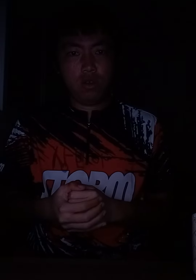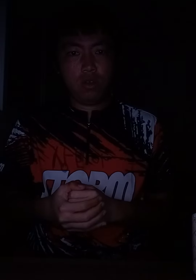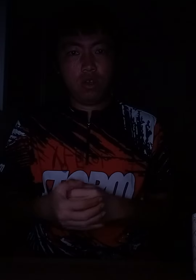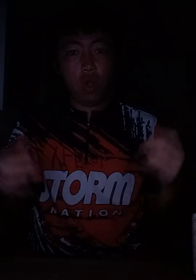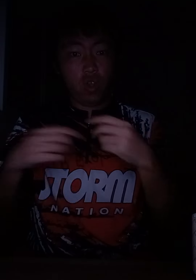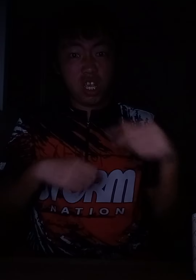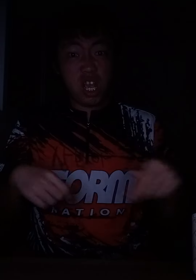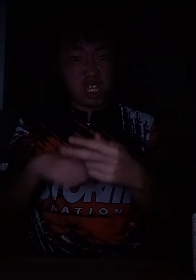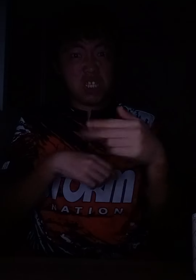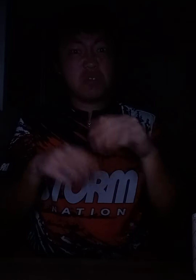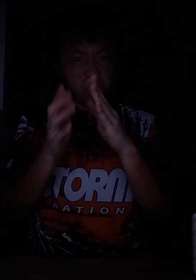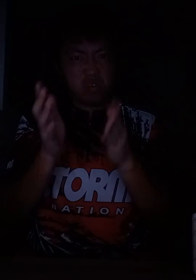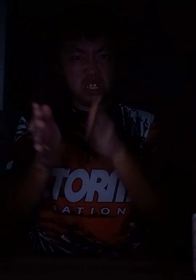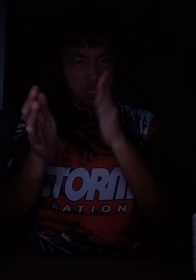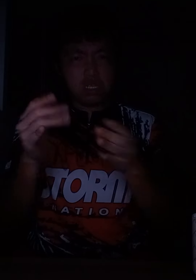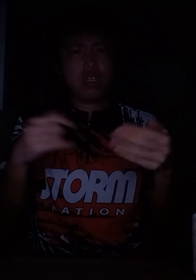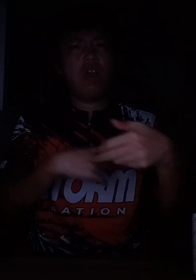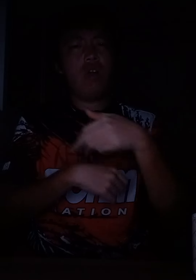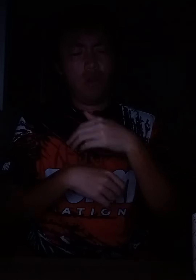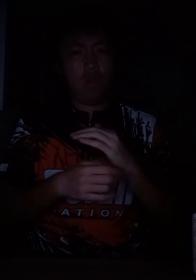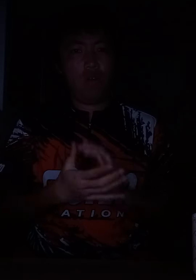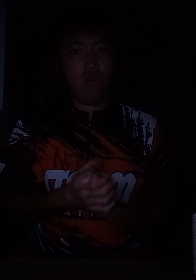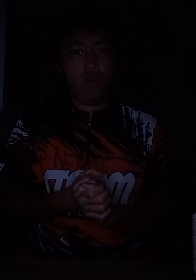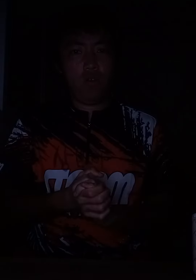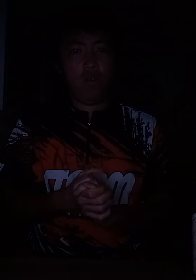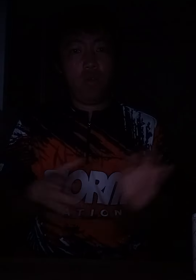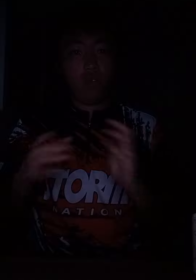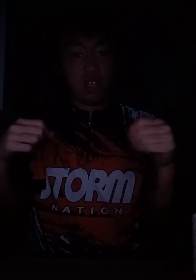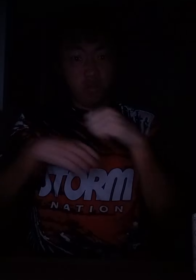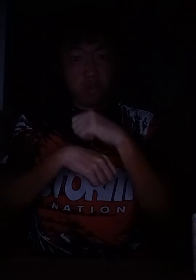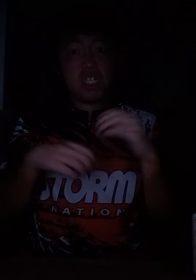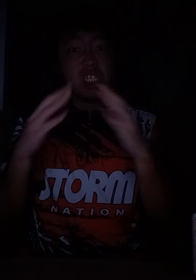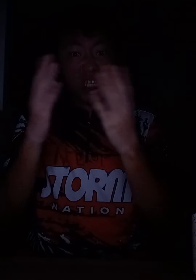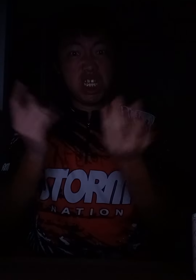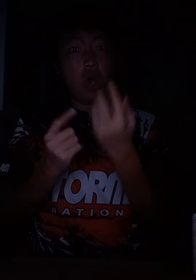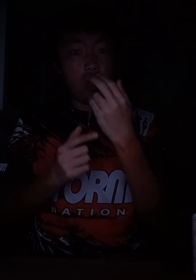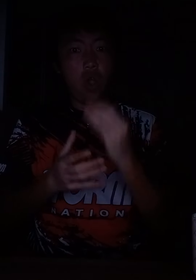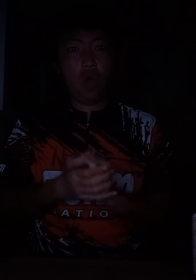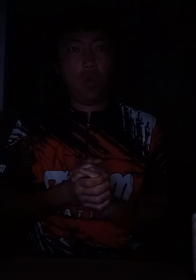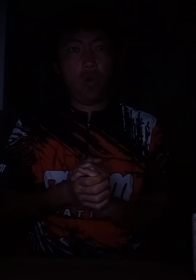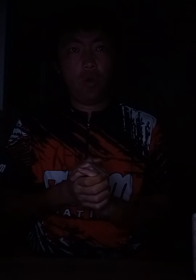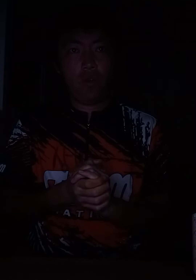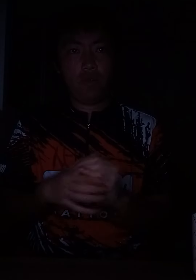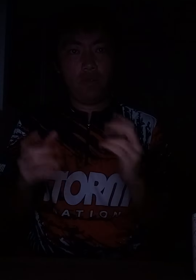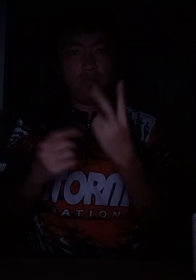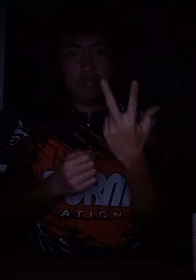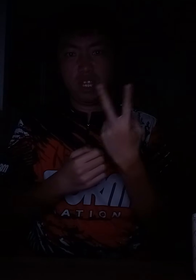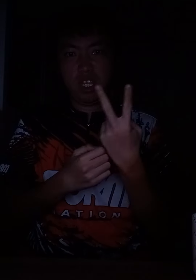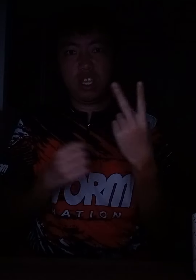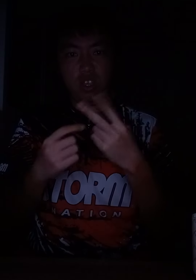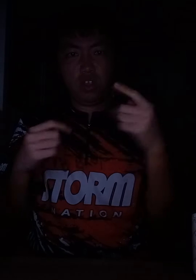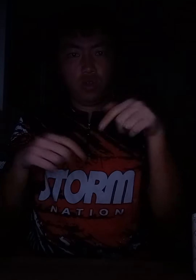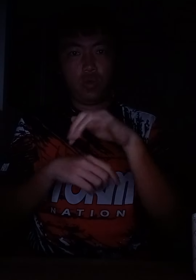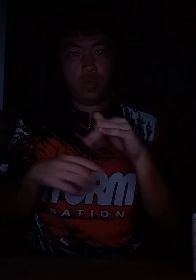열차는 7분간 운행이 지연됐습니다. 현행범으로 체포된 이 여성. 이틀 뒤 서울 남부지방법원에